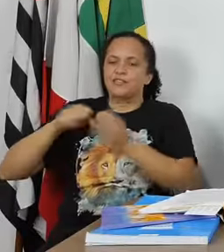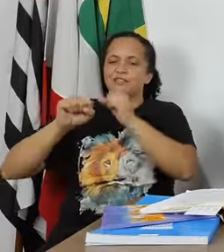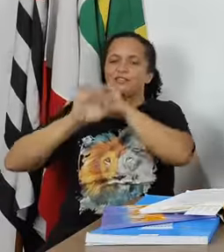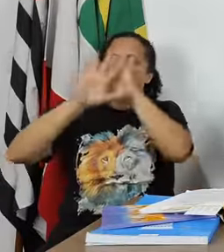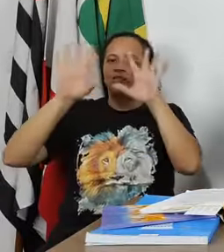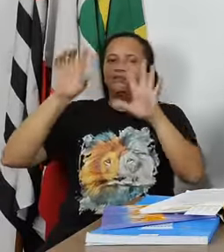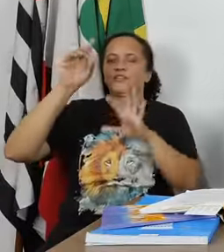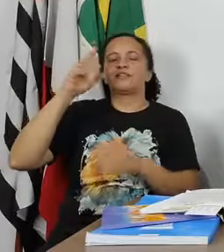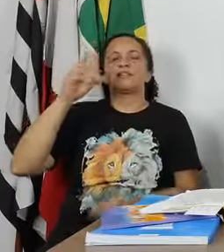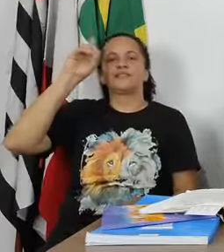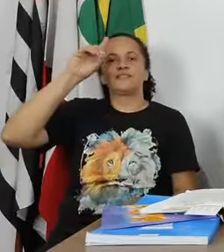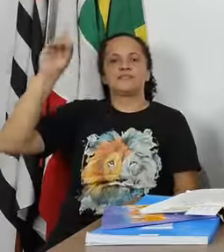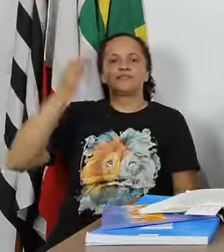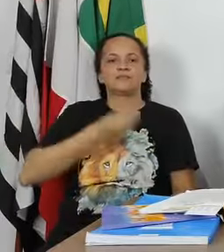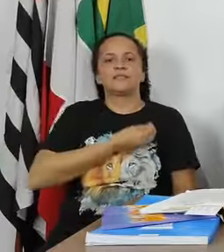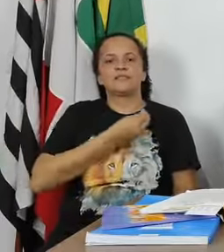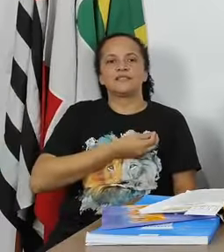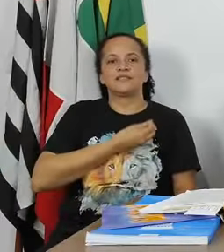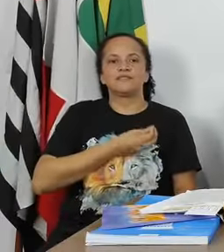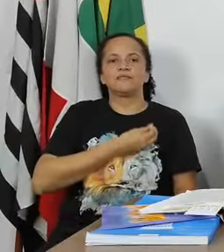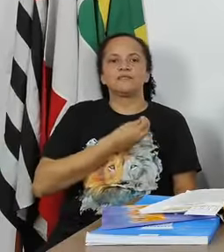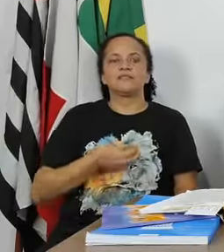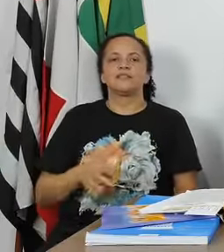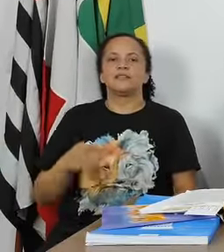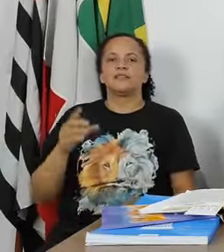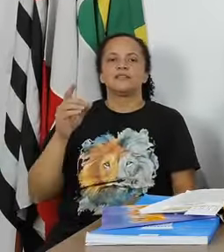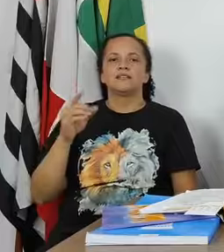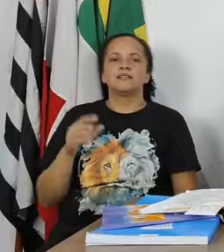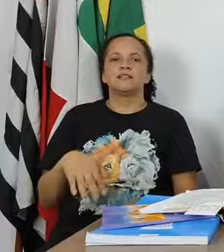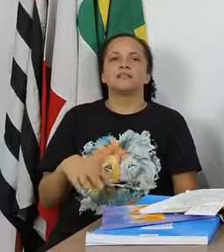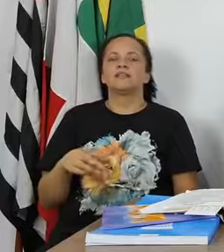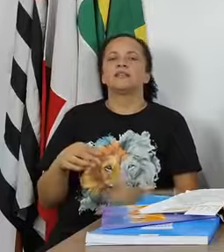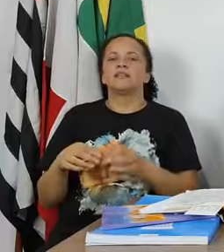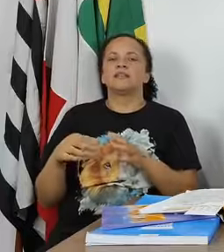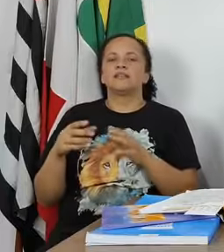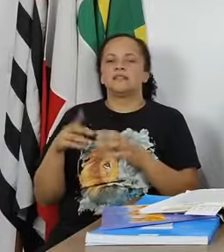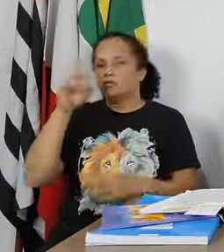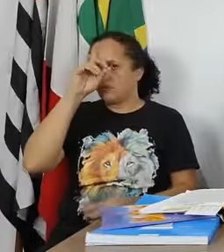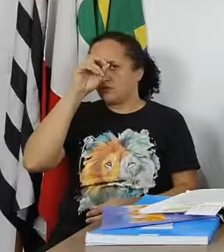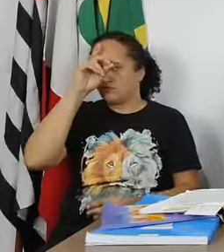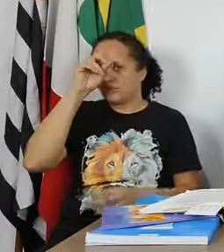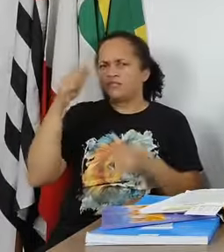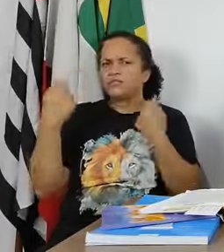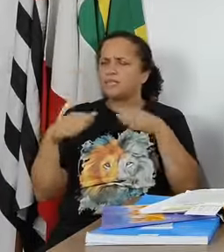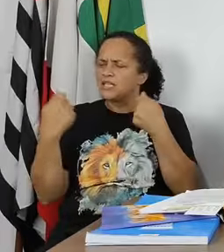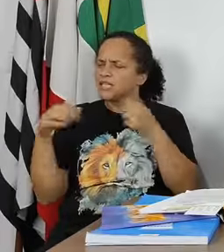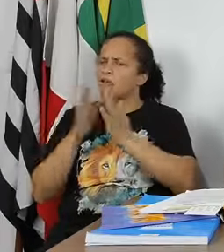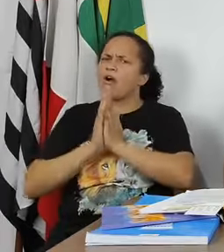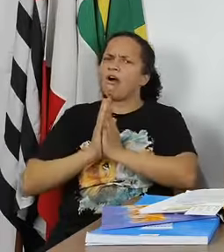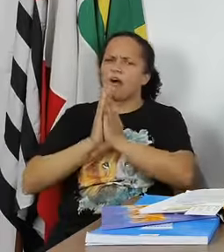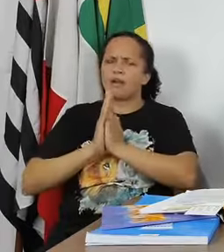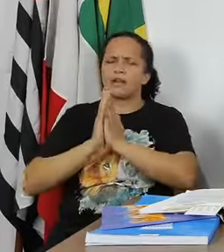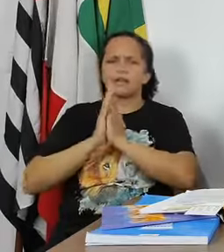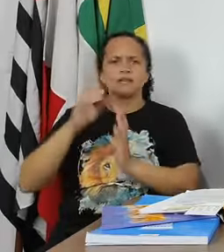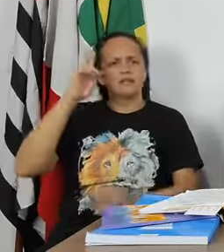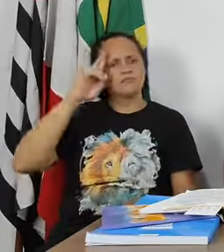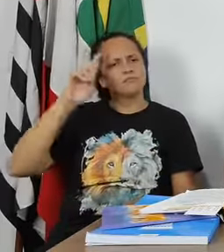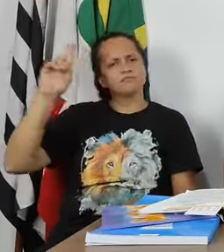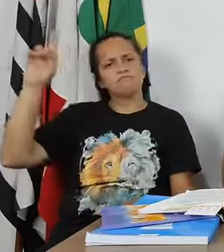pela vida do João Pedro, mas o João Pedro está internado no hospital, não veio para casa ainda, então nós vamos orar para o Senhor